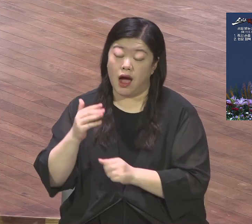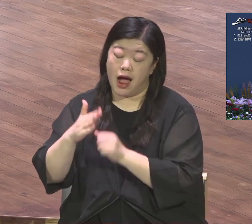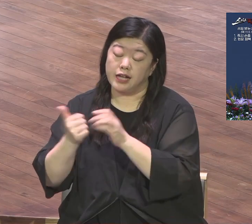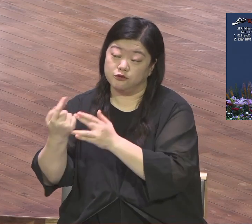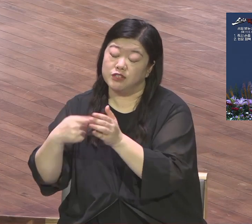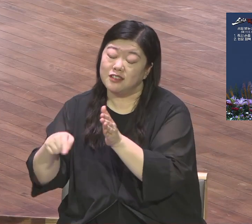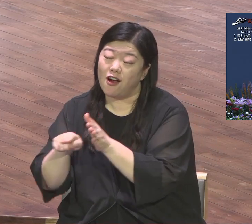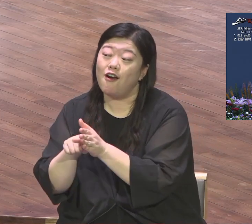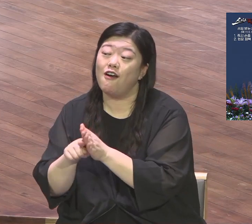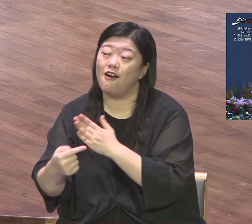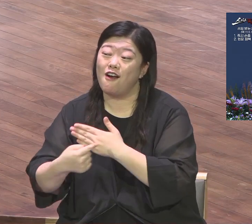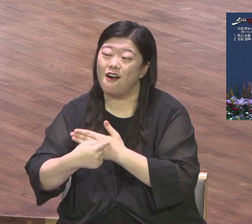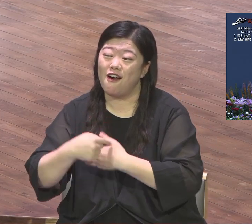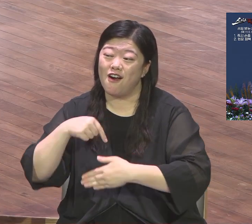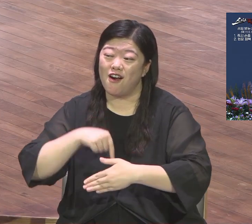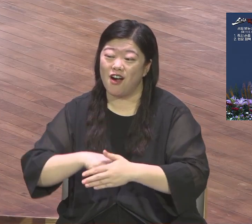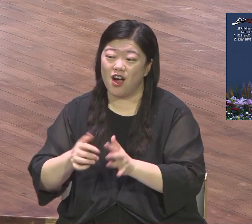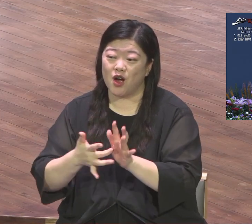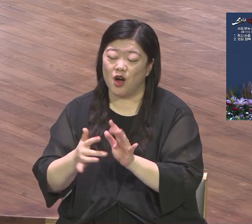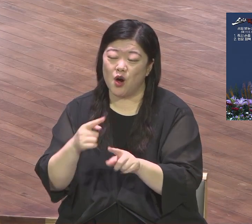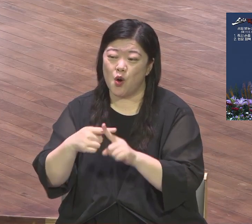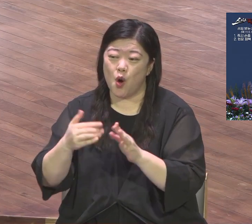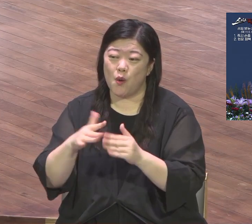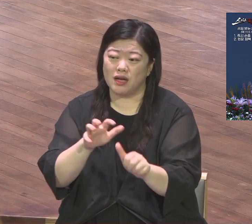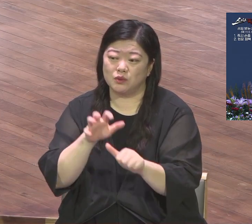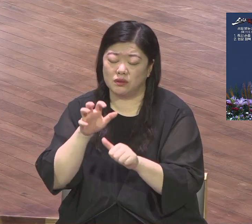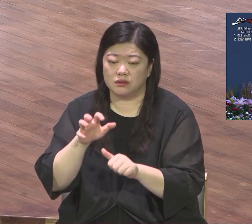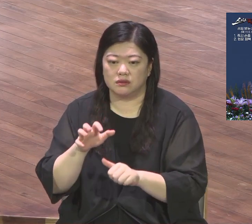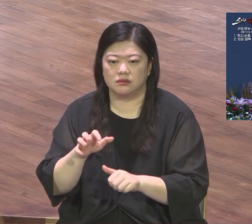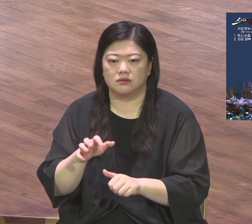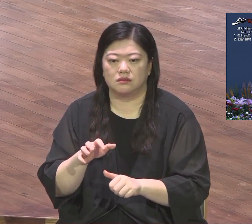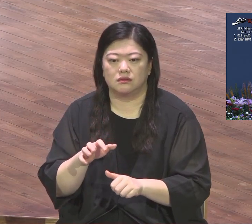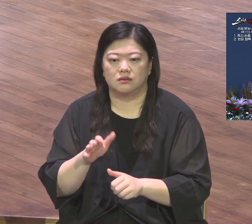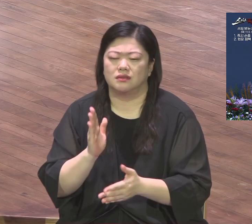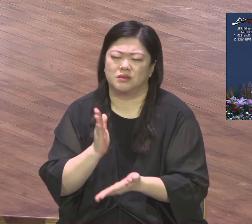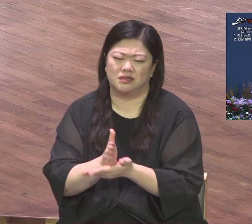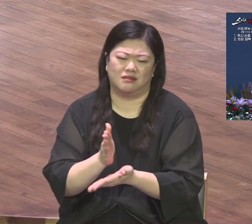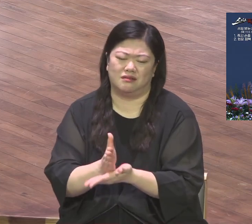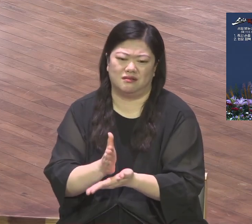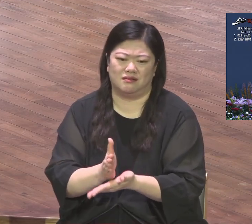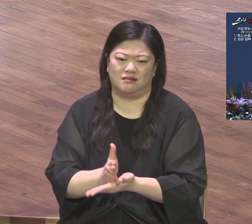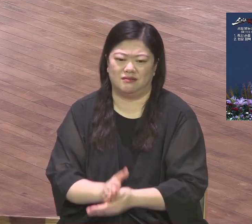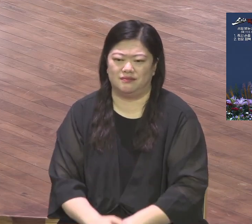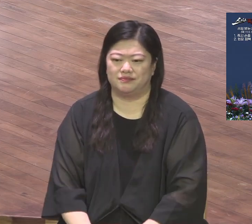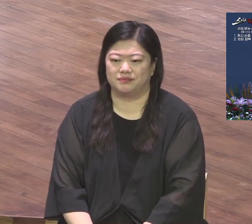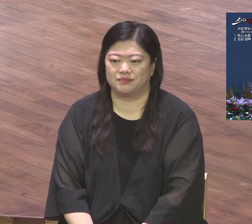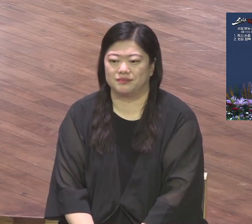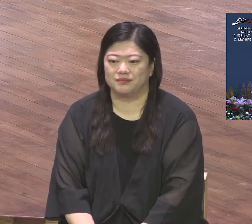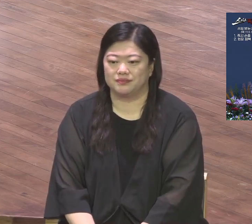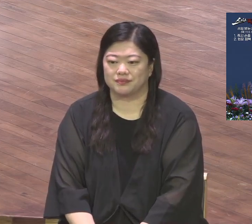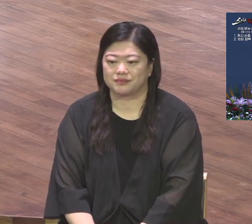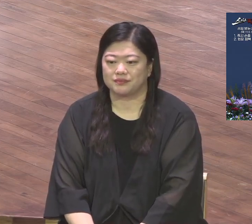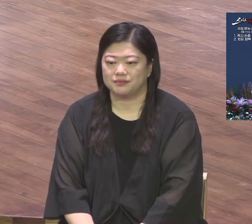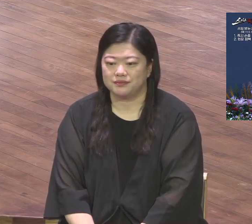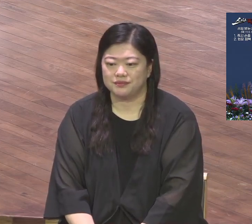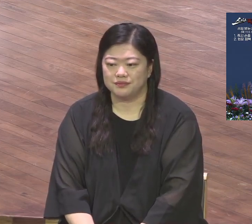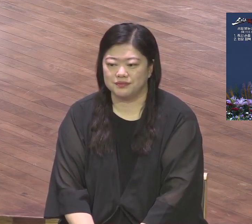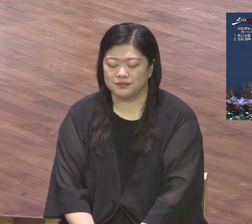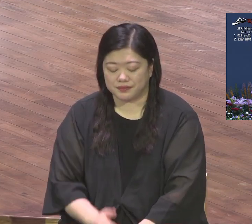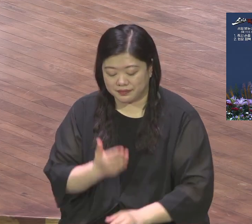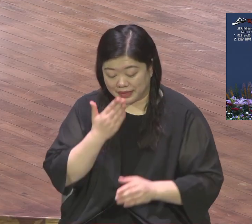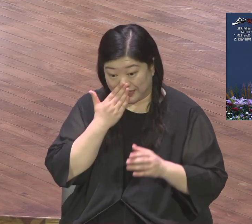그건 잘못된 거예요. 잘못된 신앙이에요. 그 기복신앙이라 그렇게 말하지요. 이스라엘